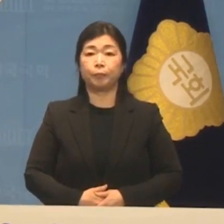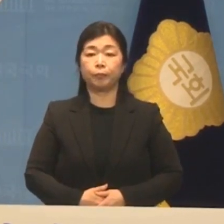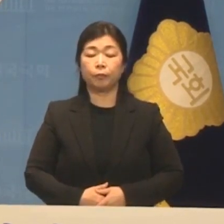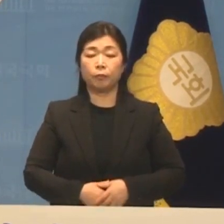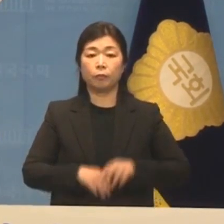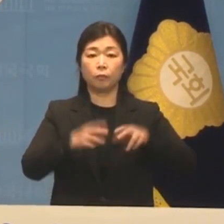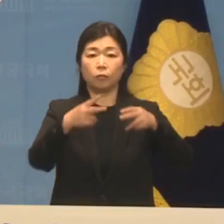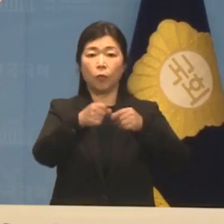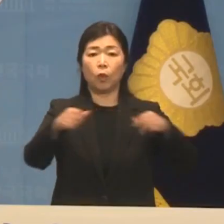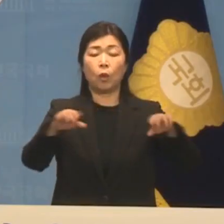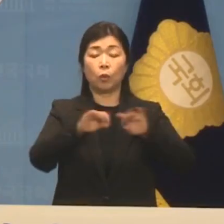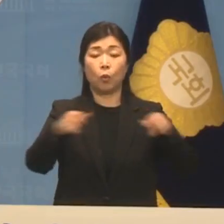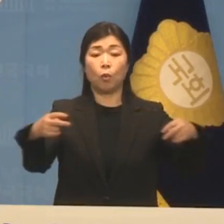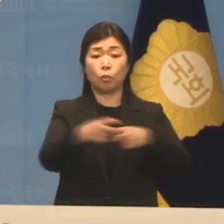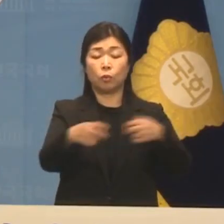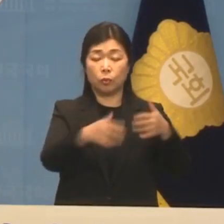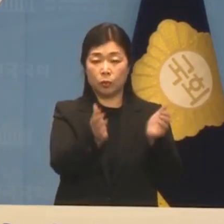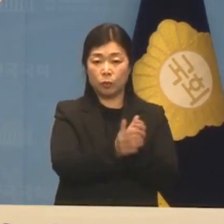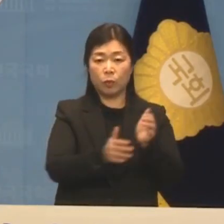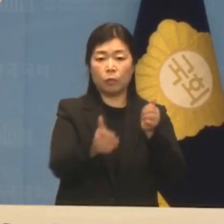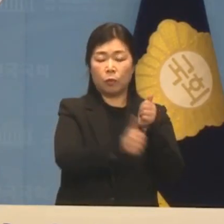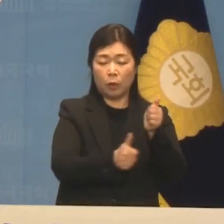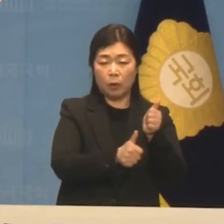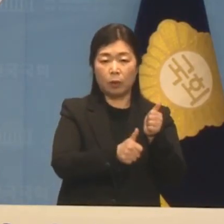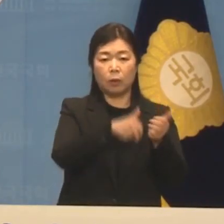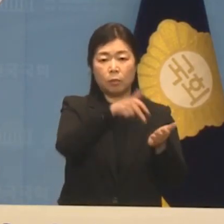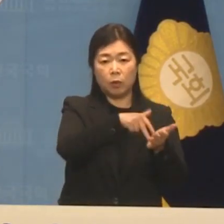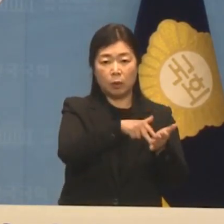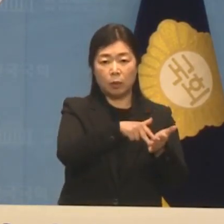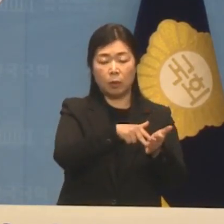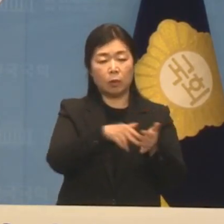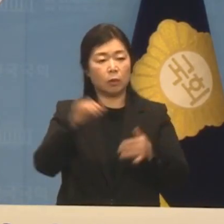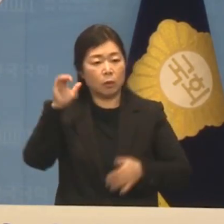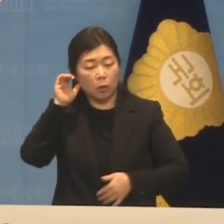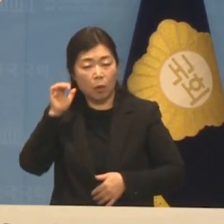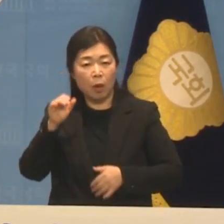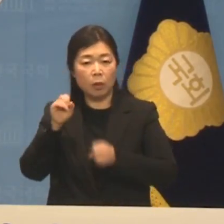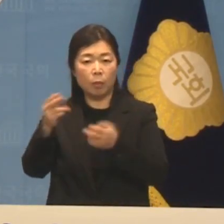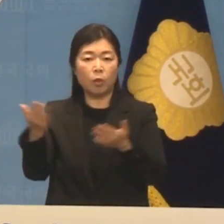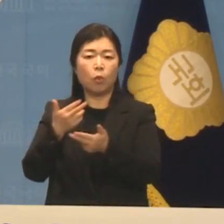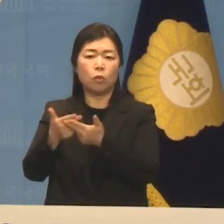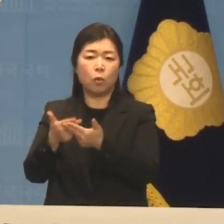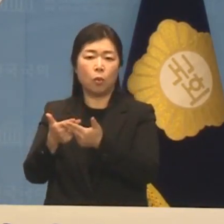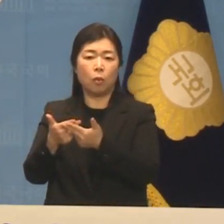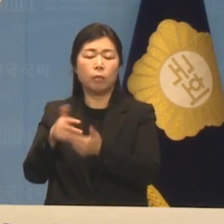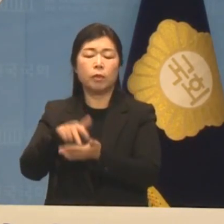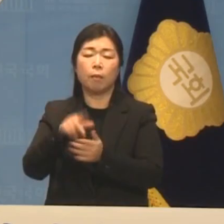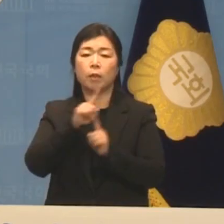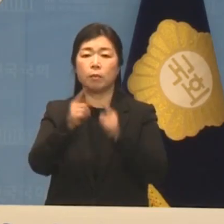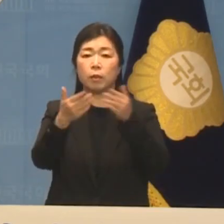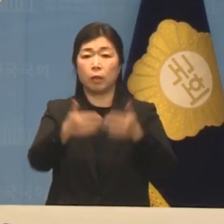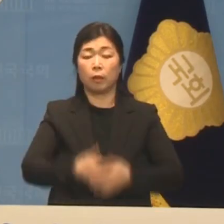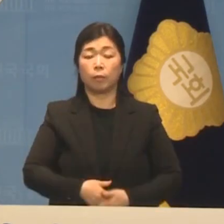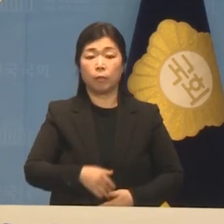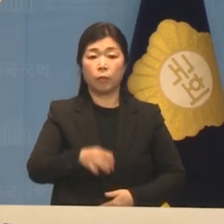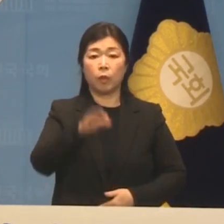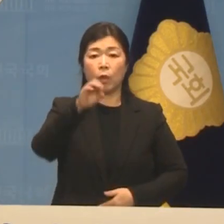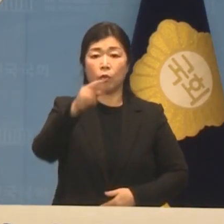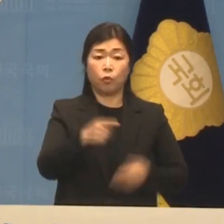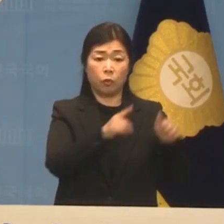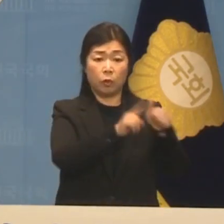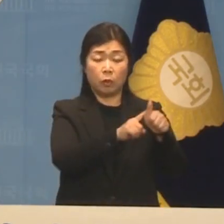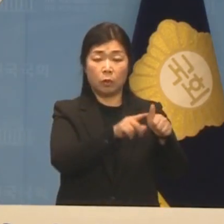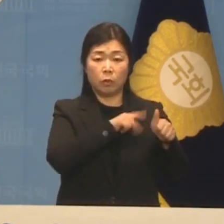국토부 의견에 대한 택배노조의 입장을 말씀드리도록 하겠습니다. 윤종호 의원이 발의하신 개정안에 대해